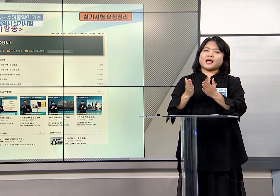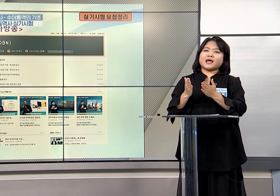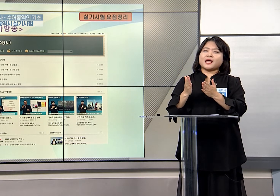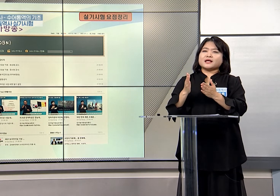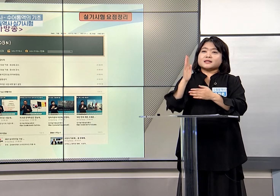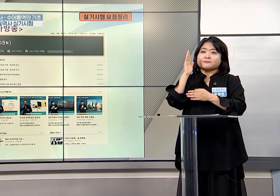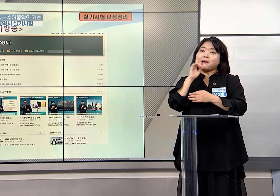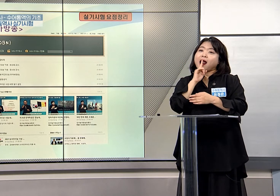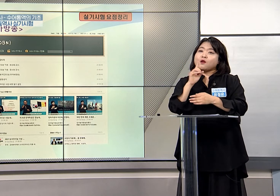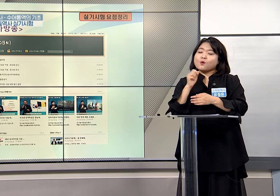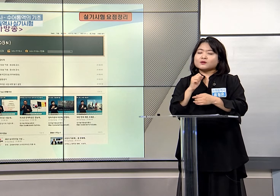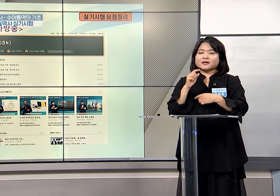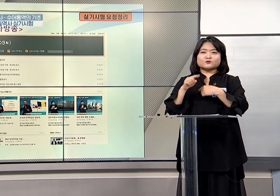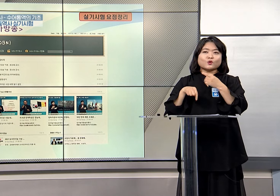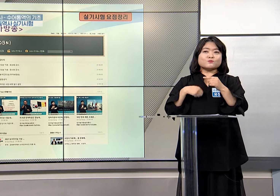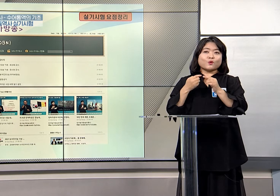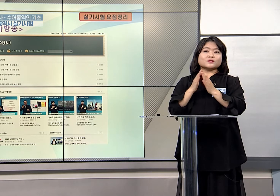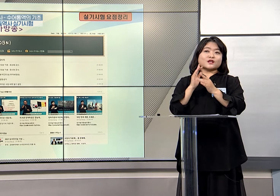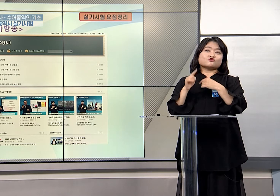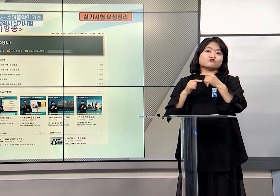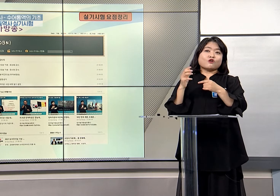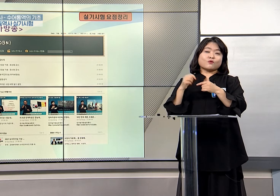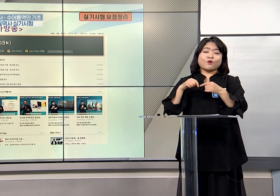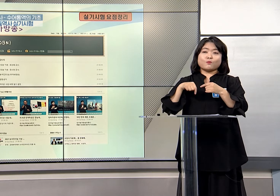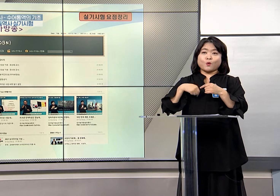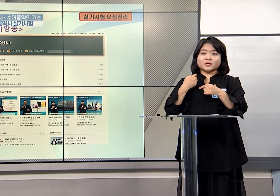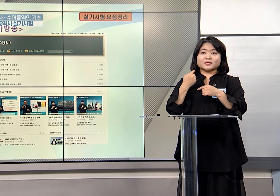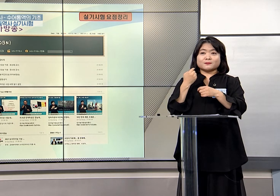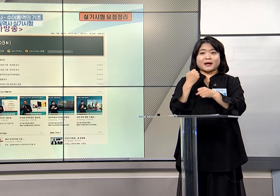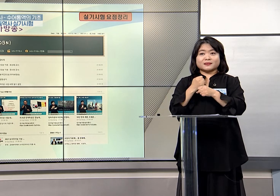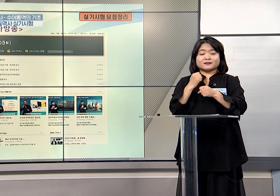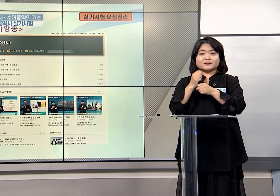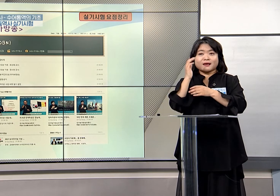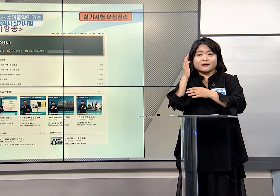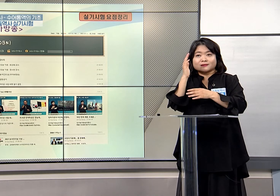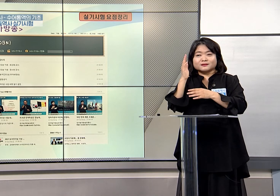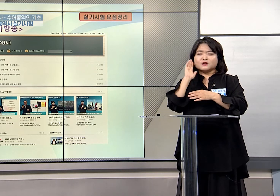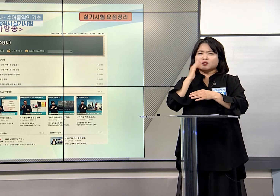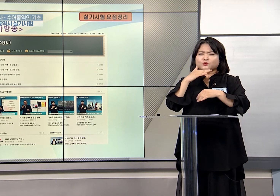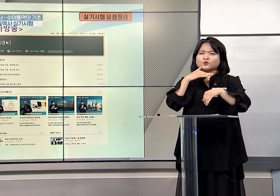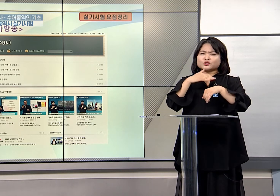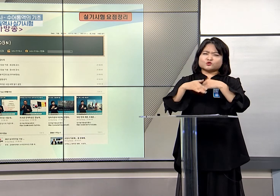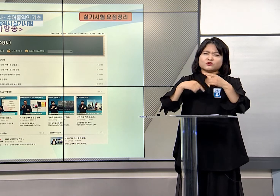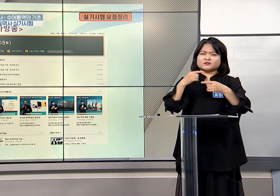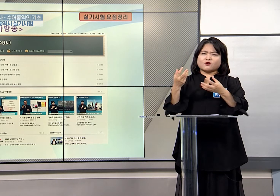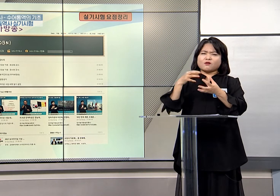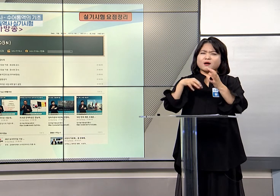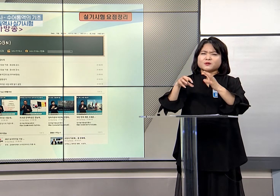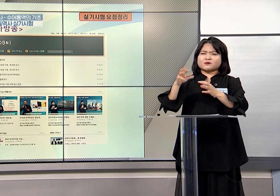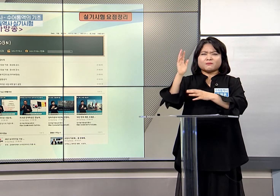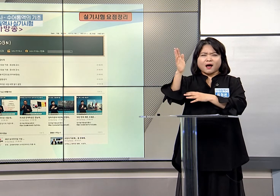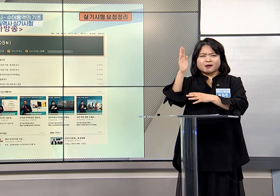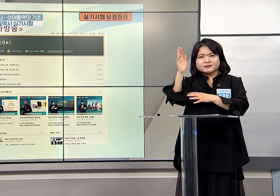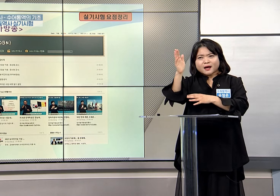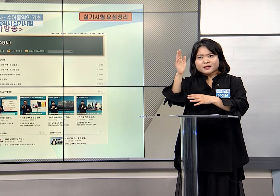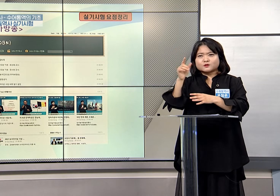본인의 말로 그러니까 농인 본인의 수어로 본인이 만든 이야기를 농식 수어를 섞어가면서 막 이야기하는